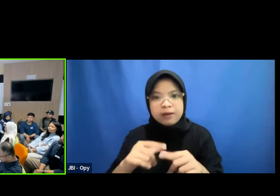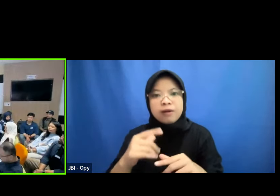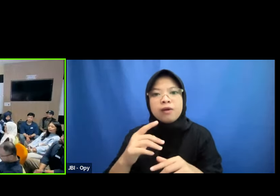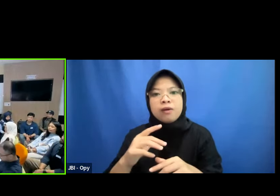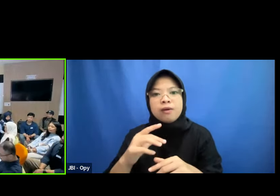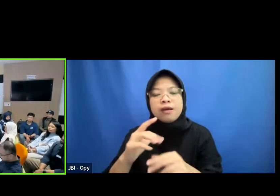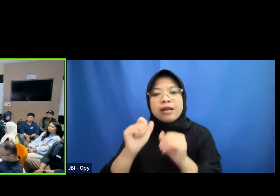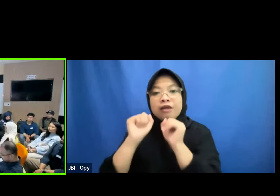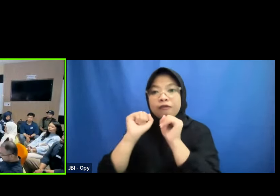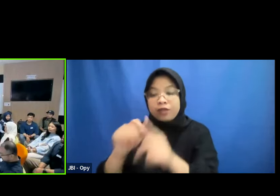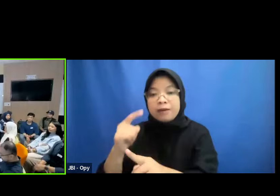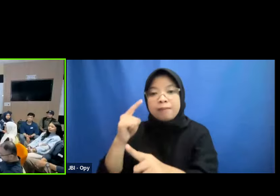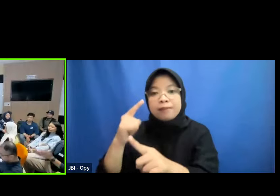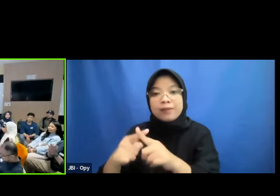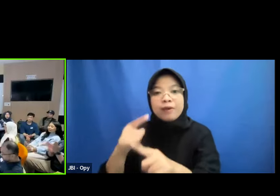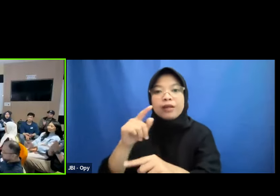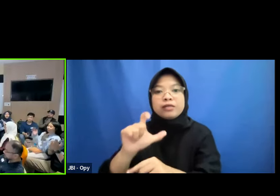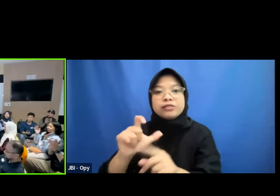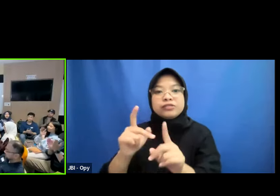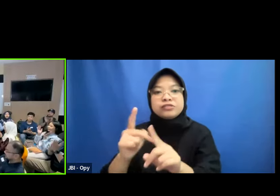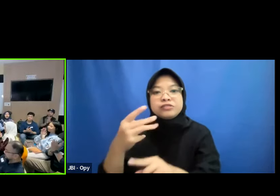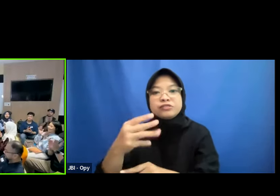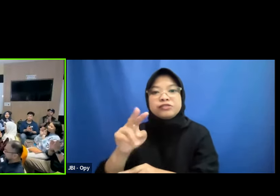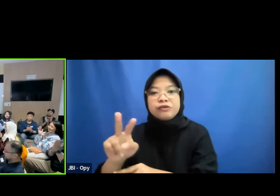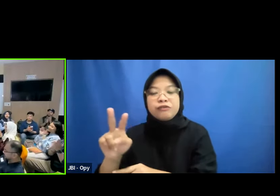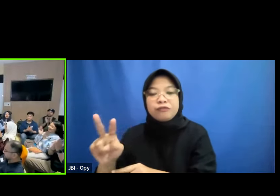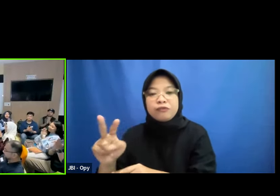daftaring dan gak nyampai